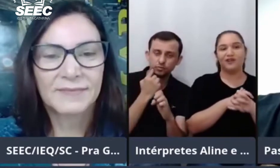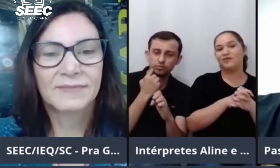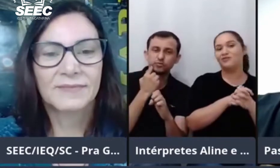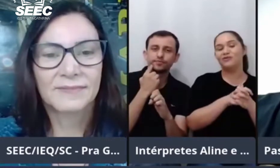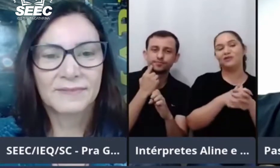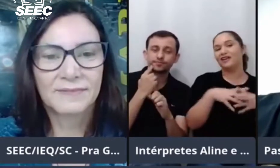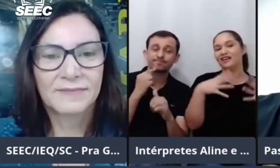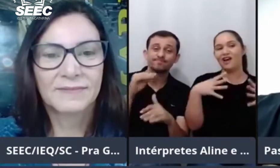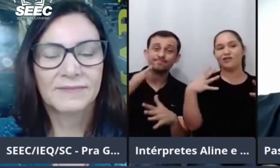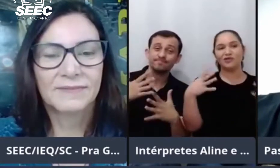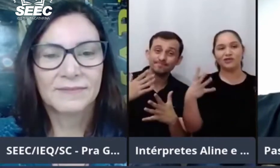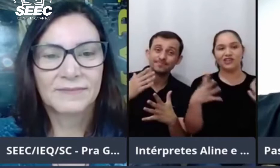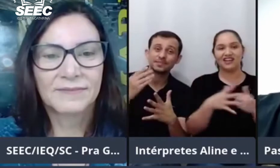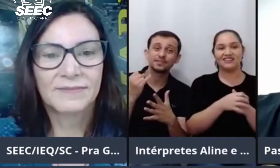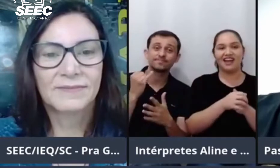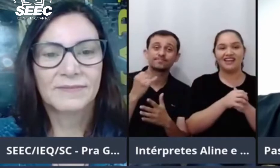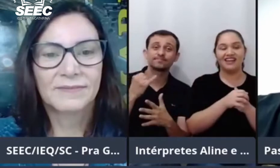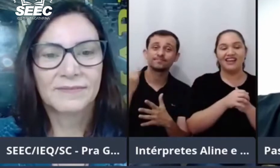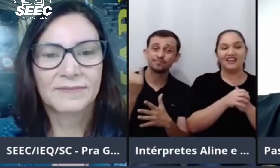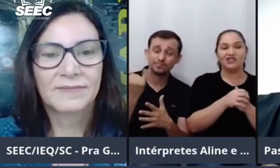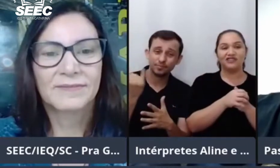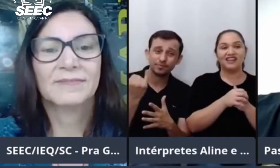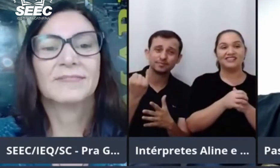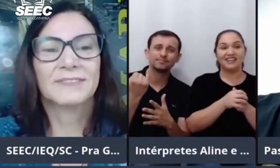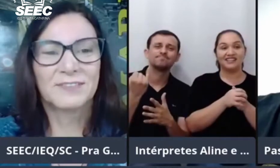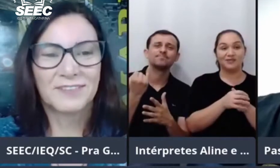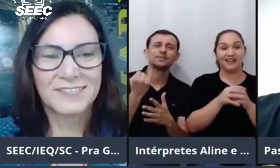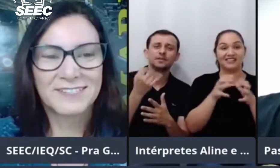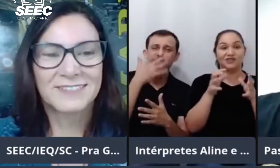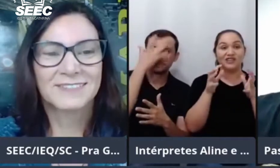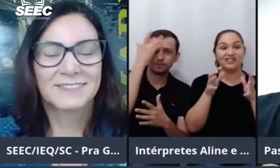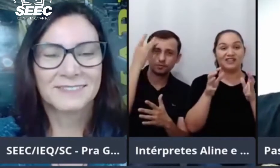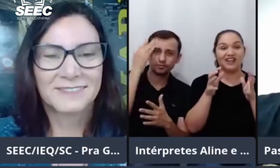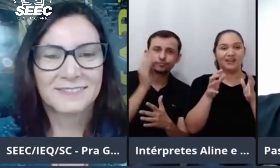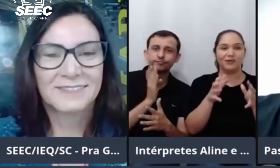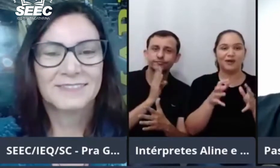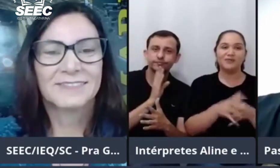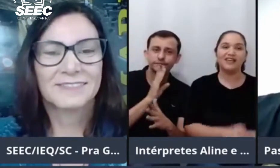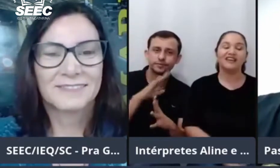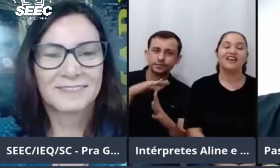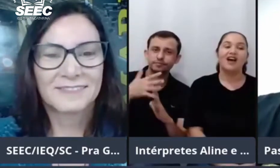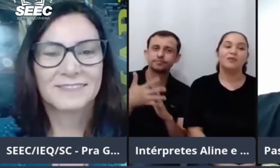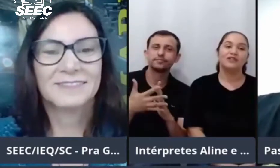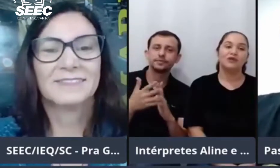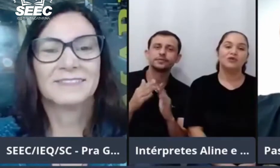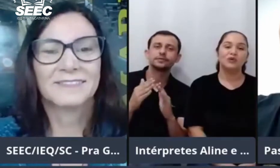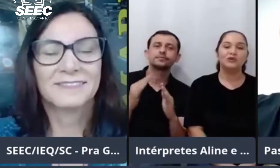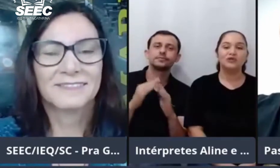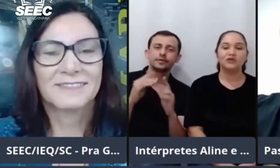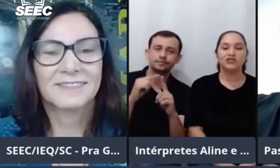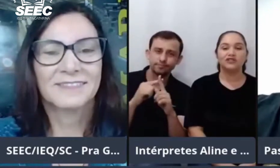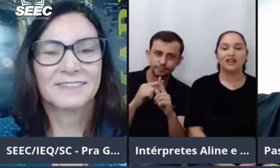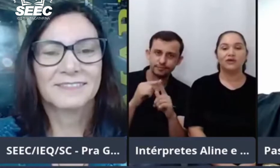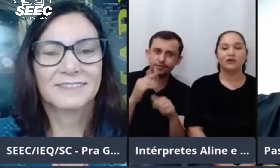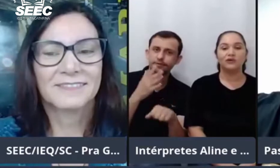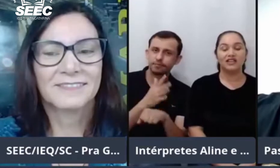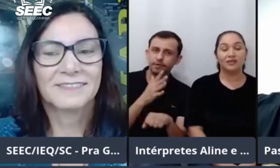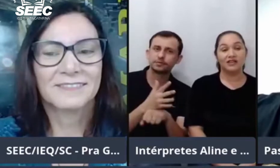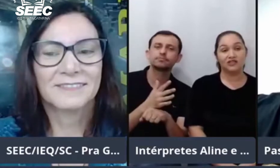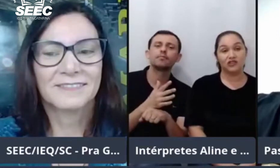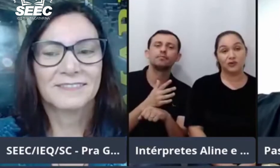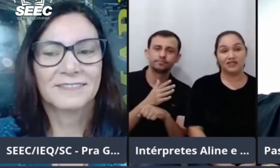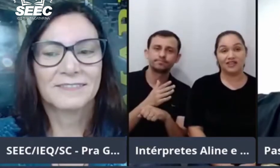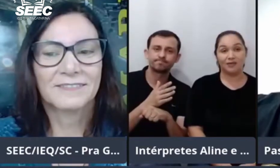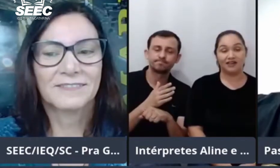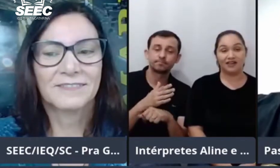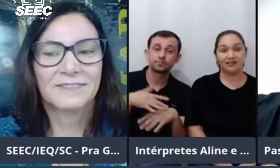ela falou, que muito legal, que bom que eu chegasse lá e tivesse nessa pregação direcionada para mim, porque os cultos, quando a gente fala em culto em